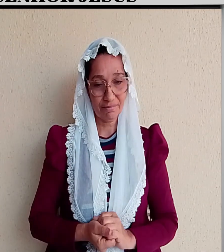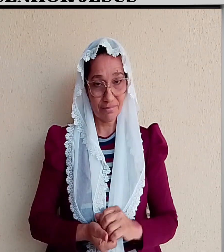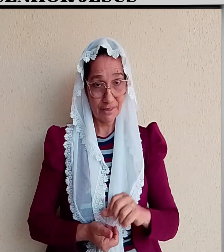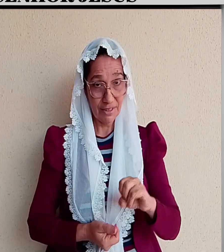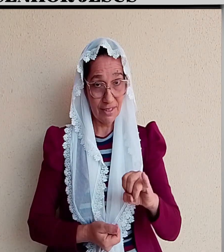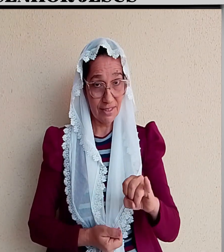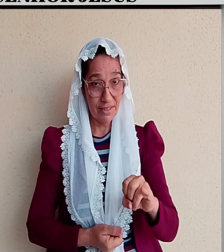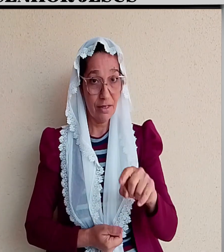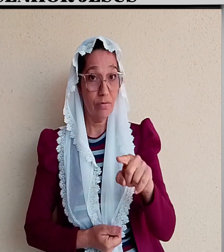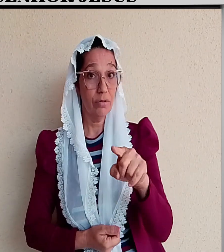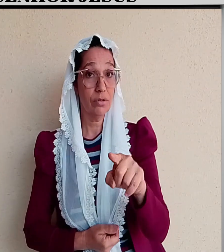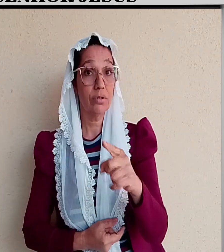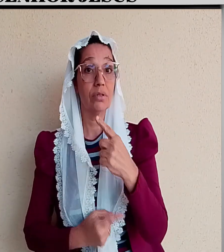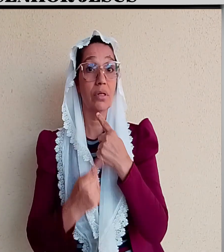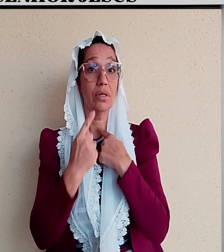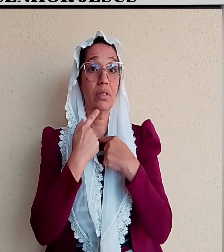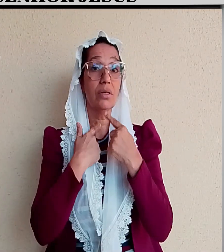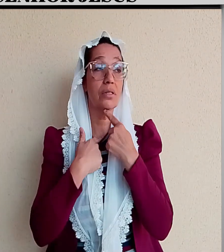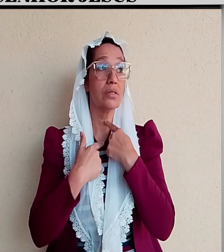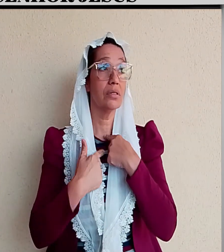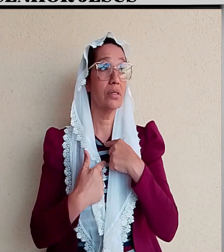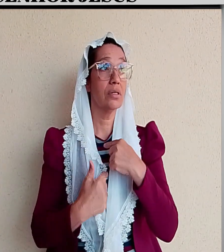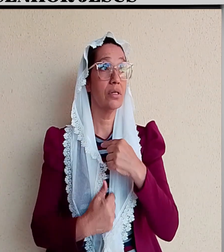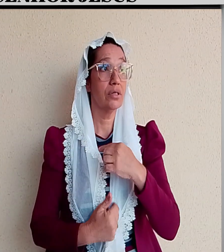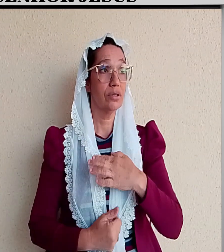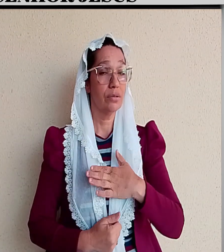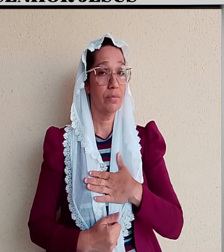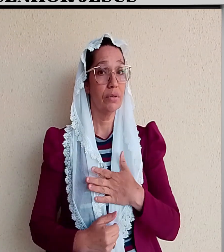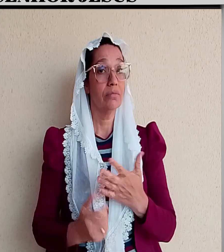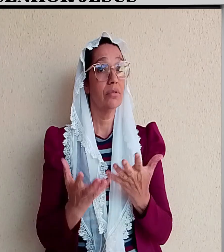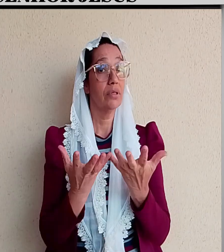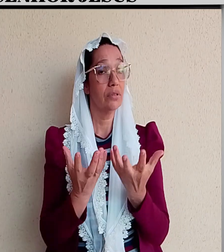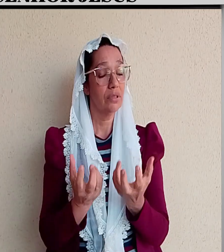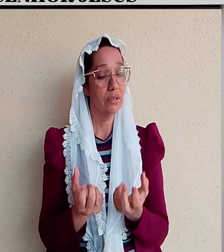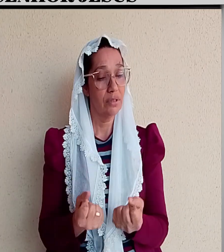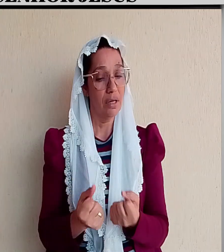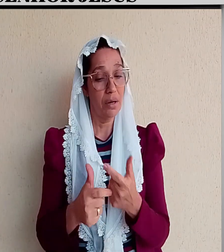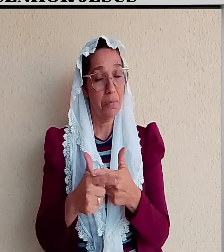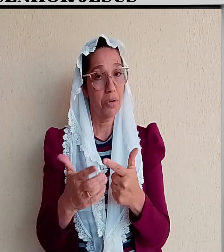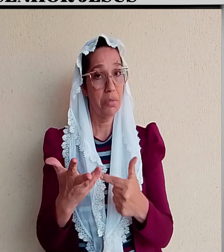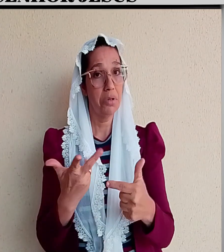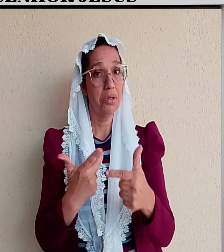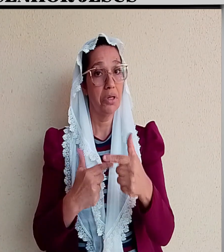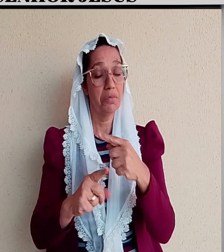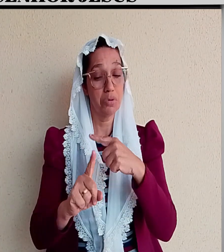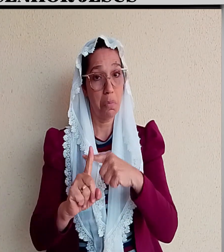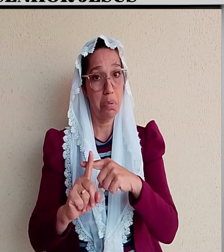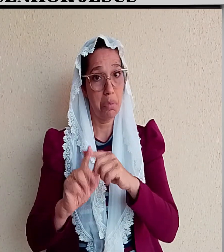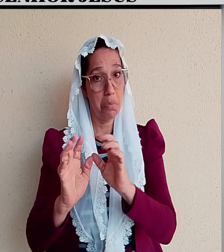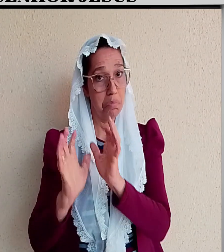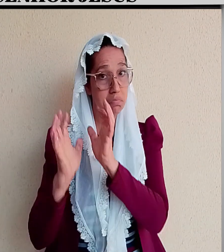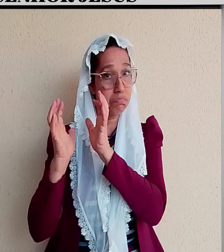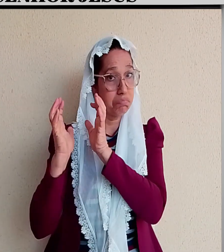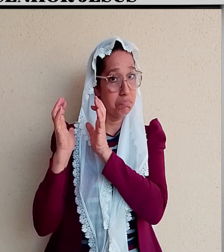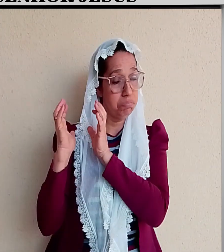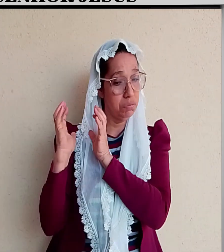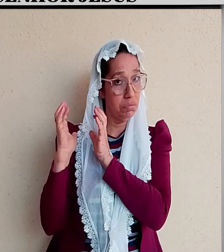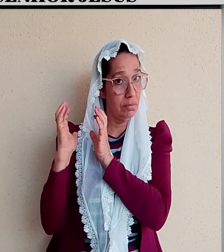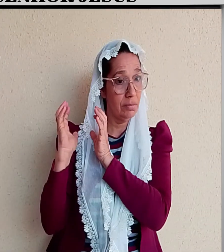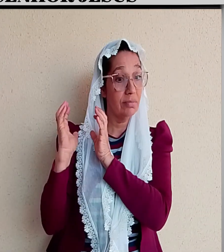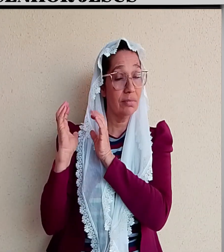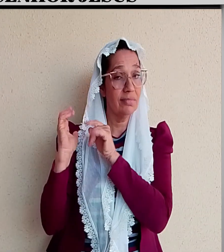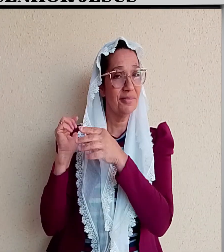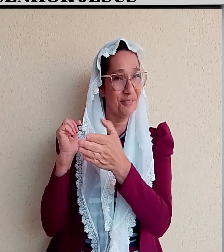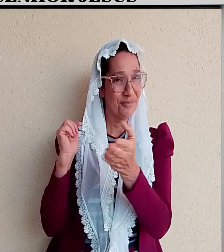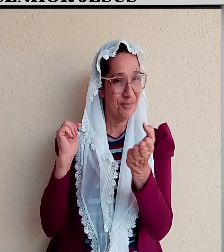a minha vontade, a minha cruz nos vossos ombros, o Senhor te diz: você é digno de mim. Glória a Jesus. Eu te